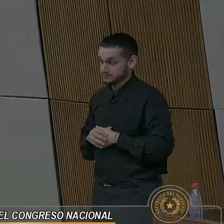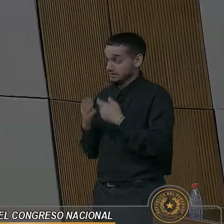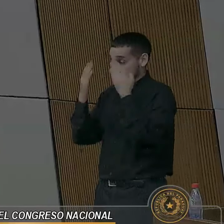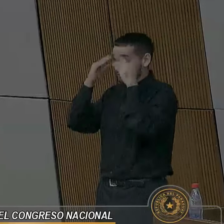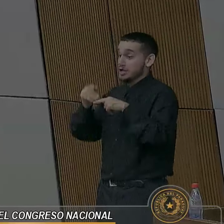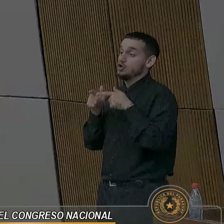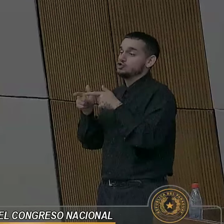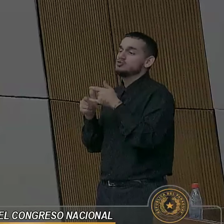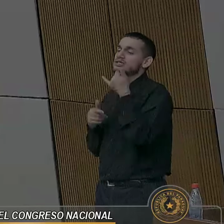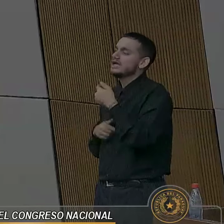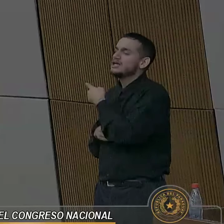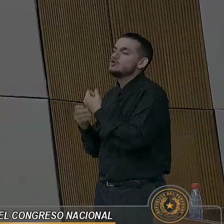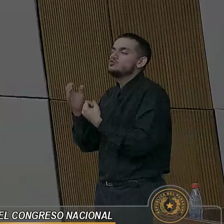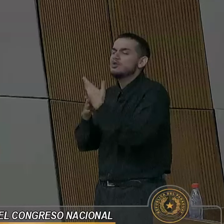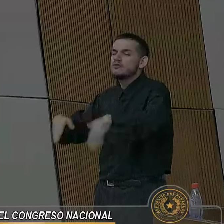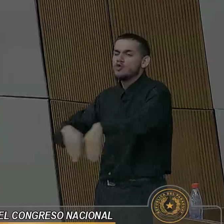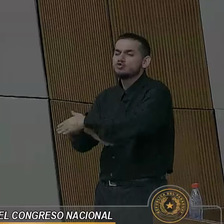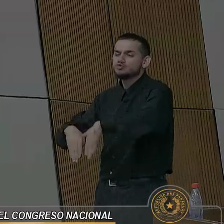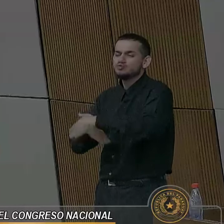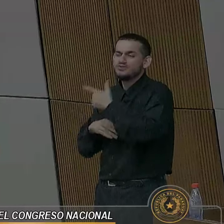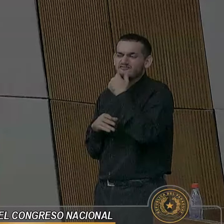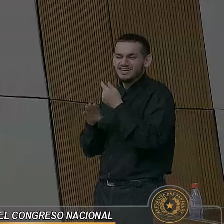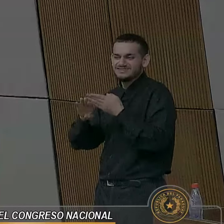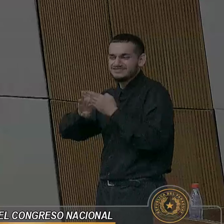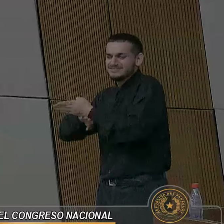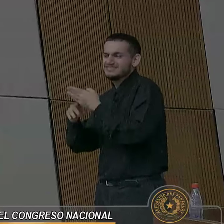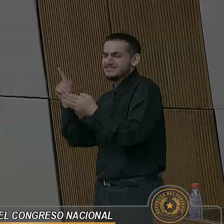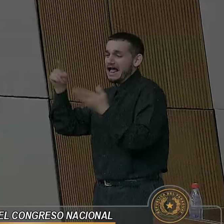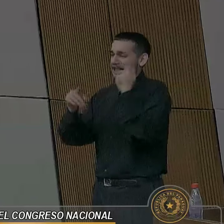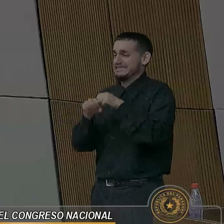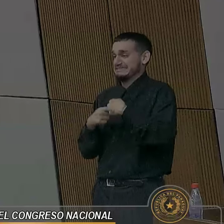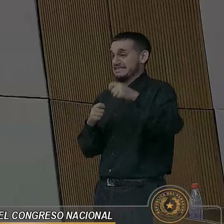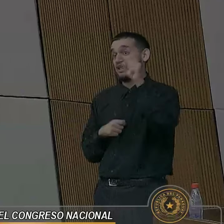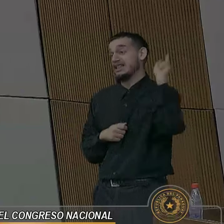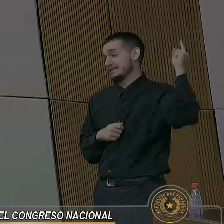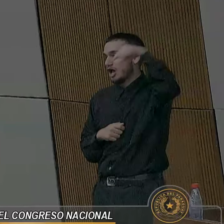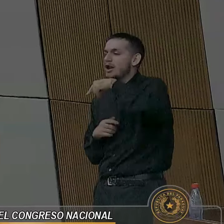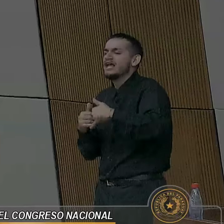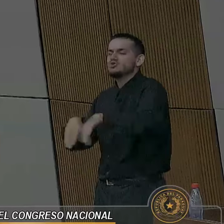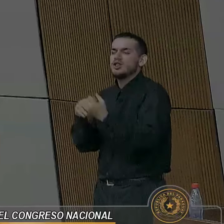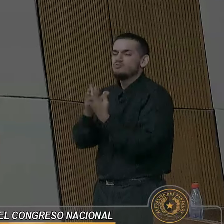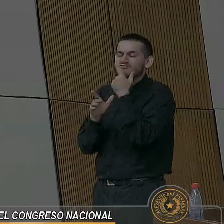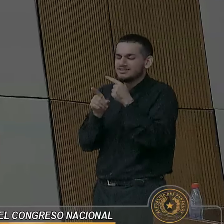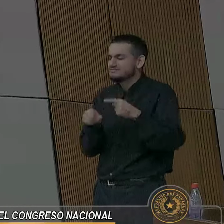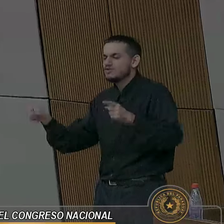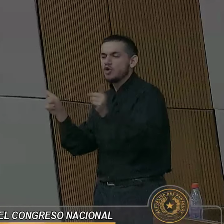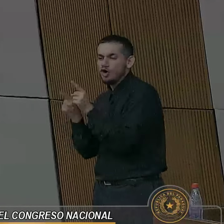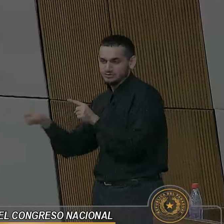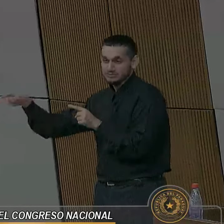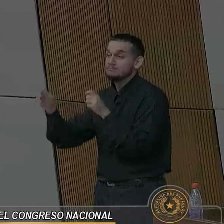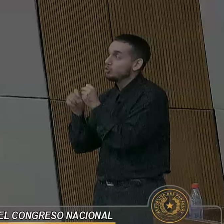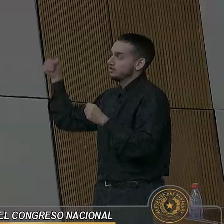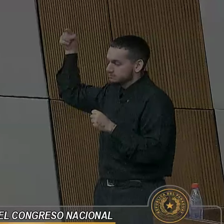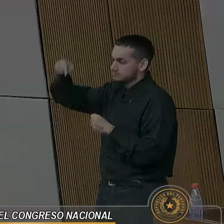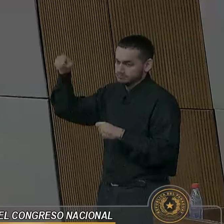alejados porque tenemos una ruta que nos hace un poquito más accesible, por lo menos vamos caminando bien y estamos a disposición y en lo que yo